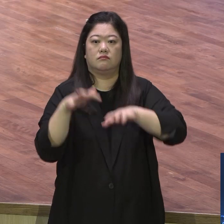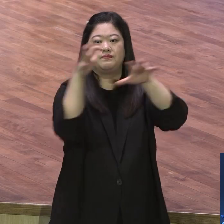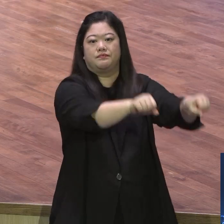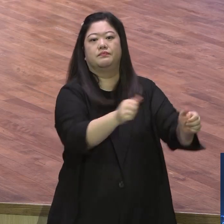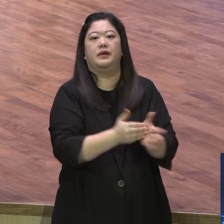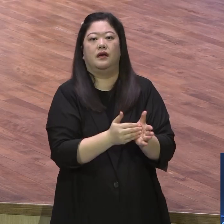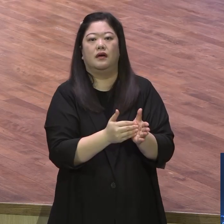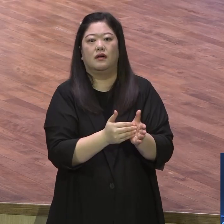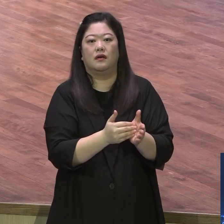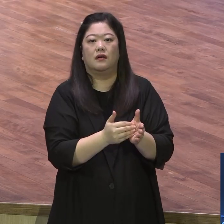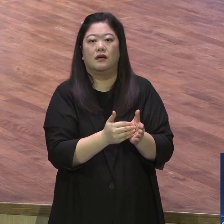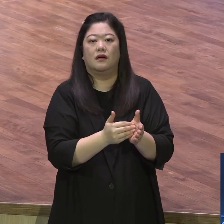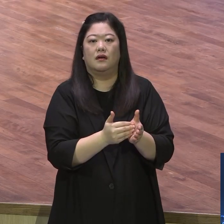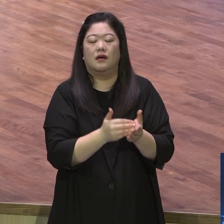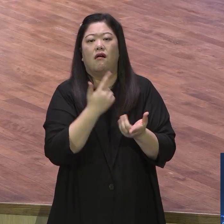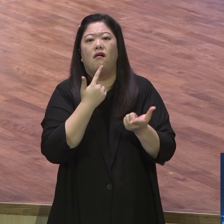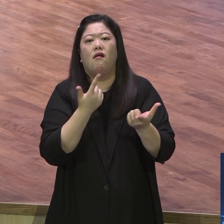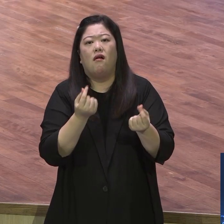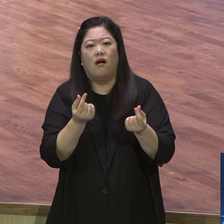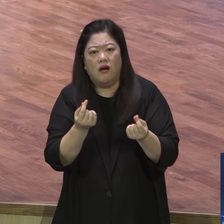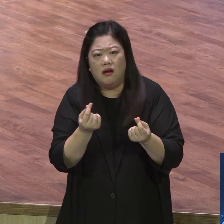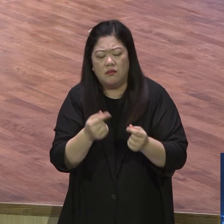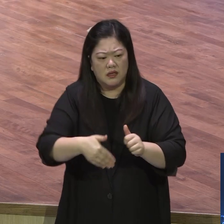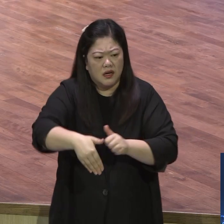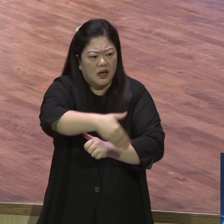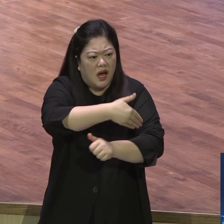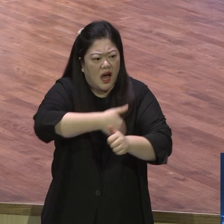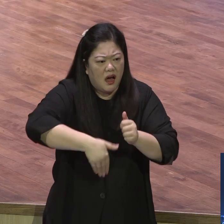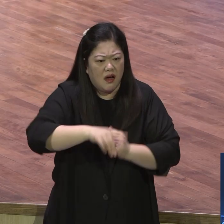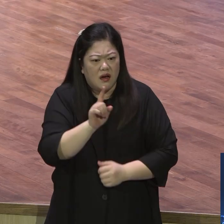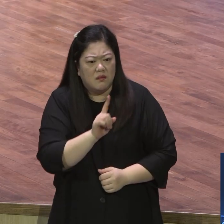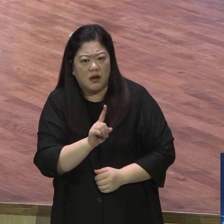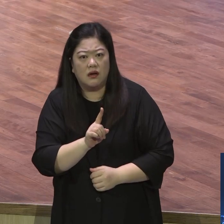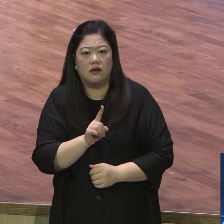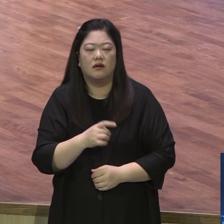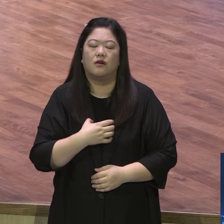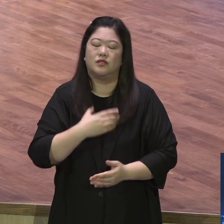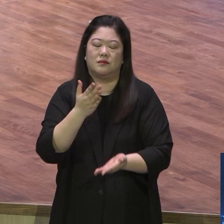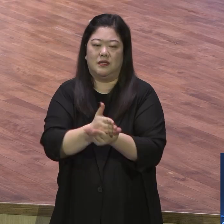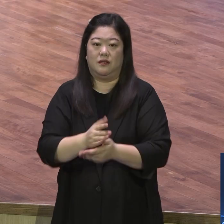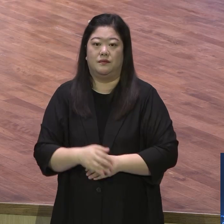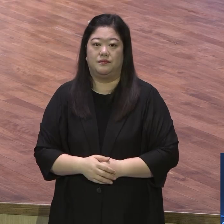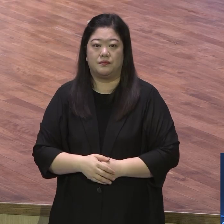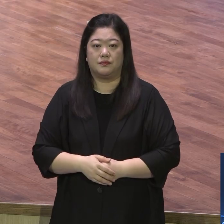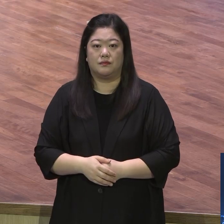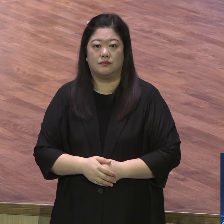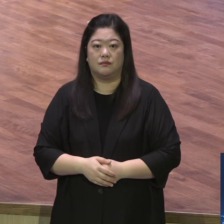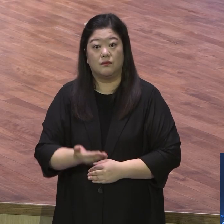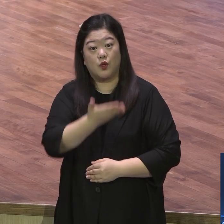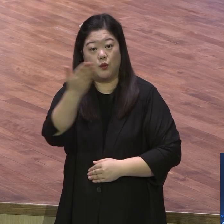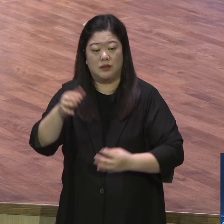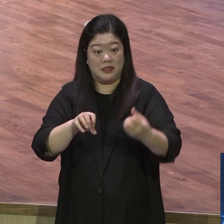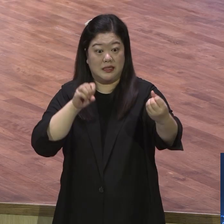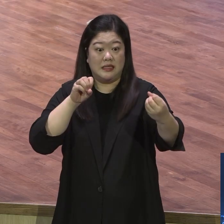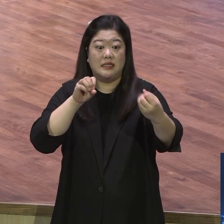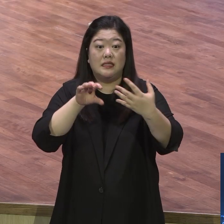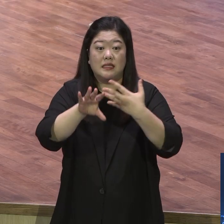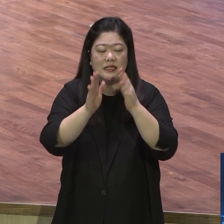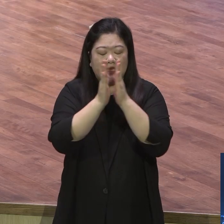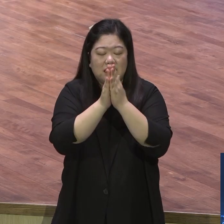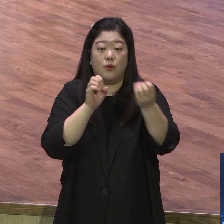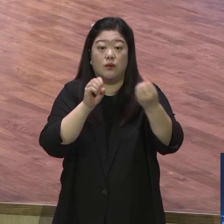떼어넘는 떼어넘는 절대 믿음이 바탕되어집니다 여러분 응답을 받으려면 쓰임 받으려면 2, 3, 7 나라 누가